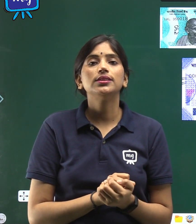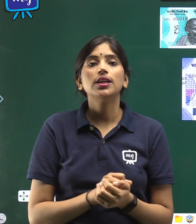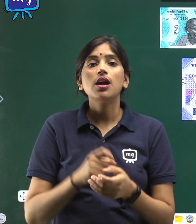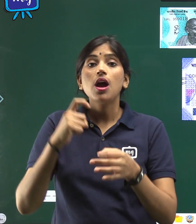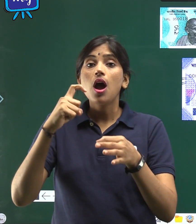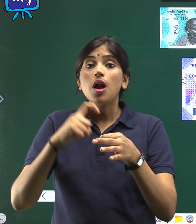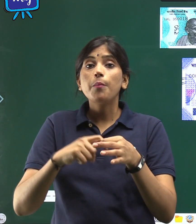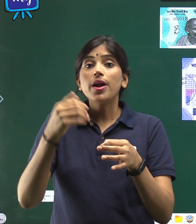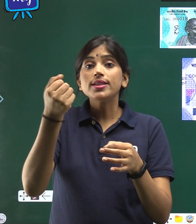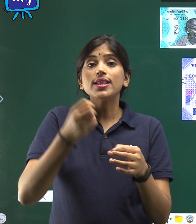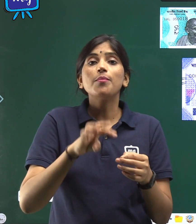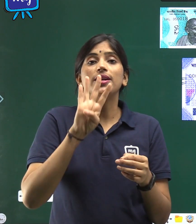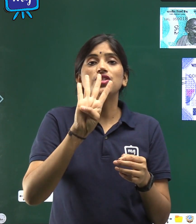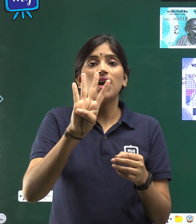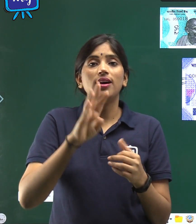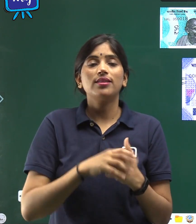प्रश्न नंबर 4।